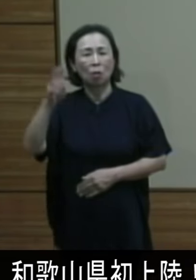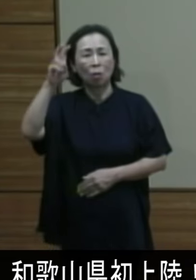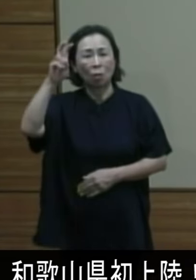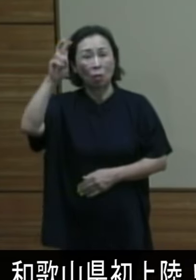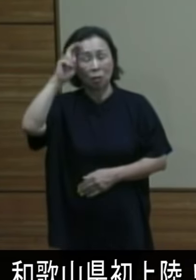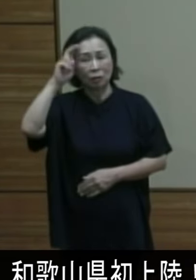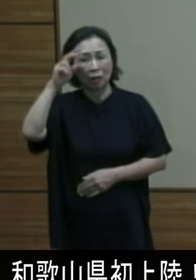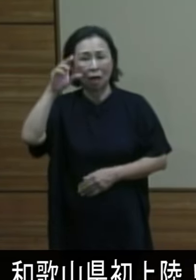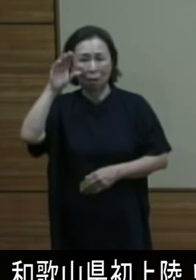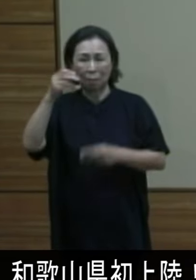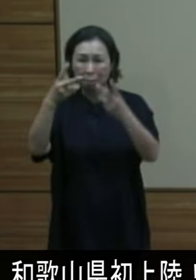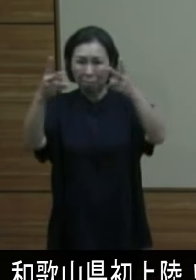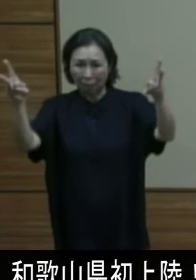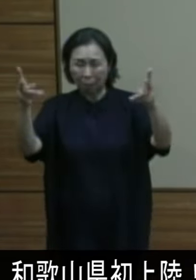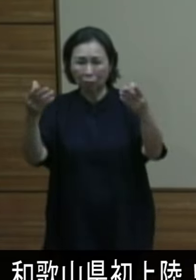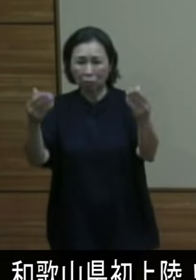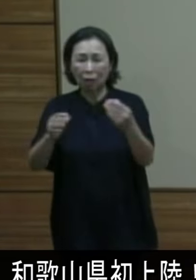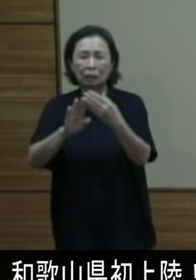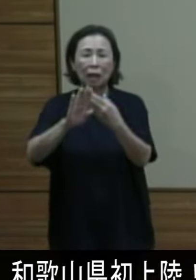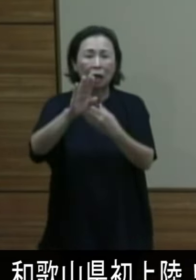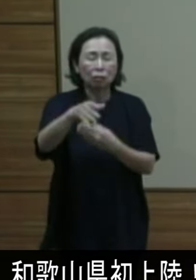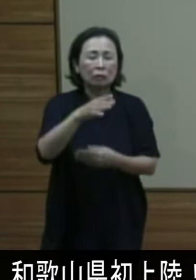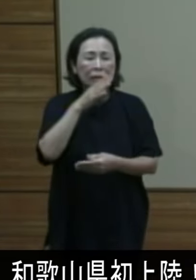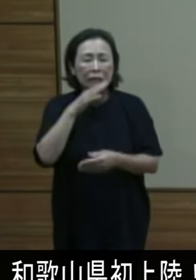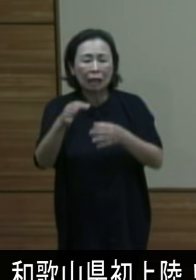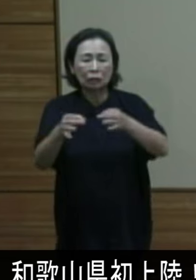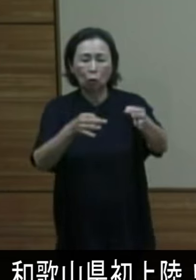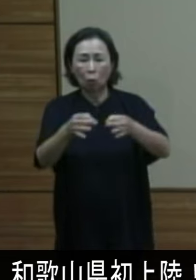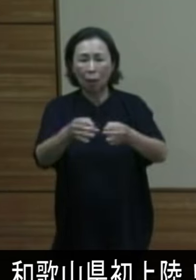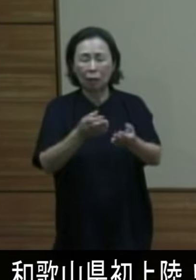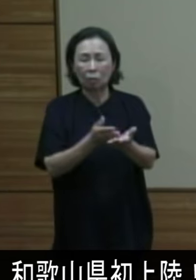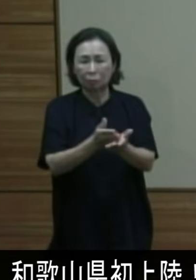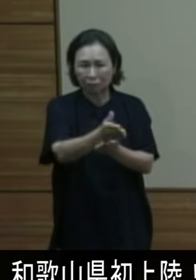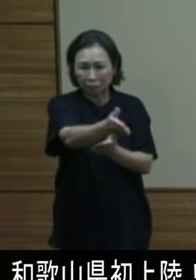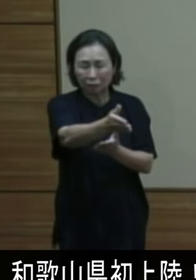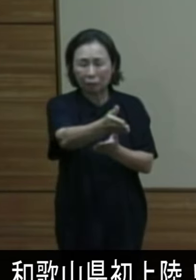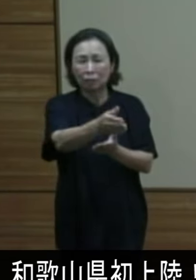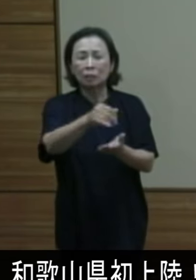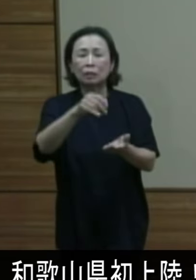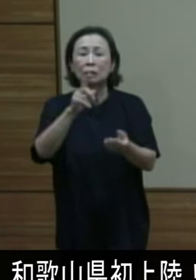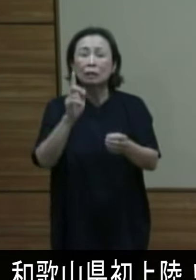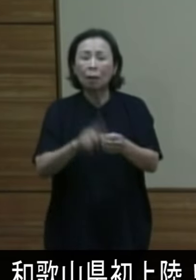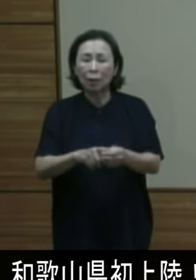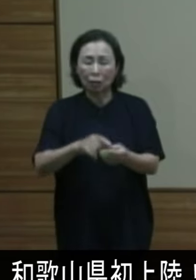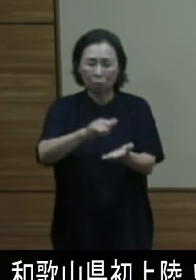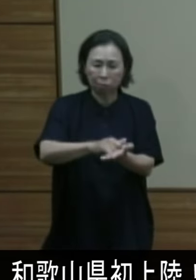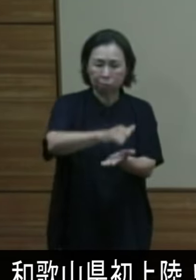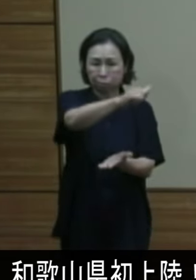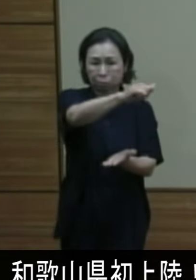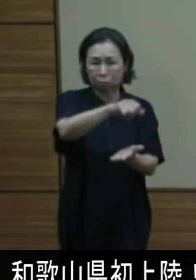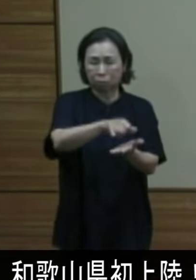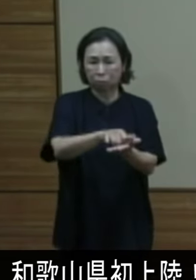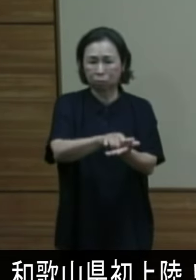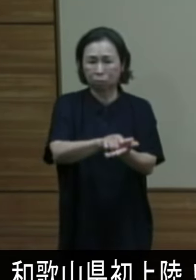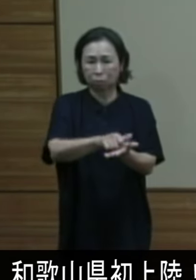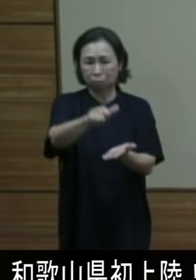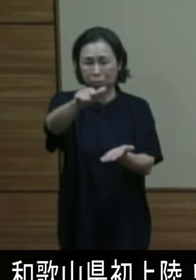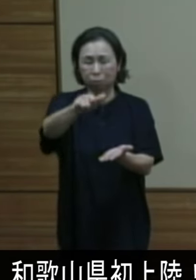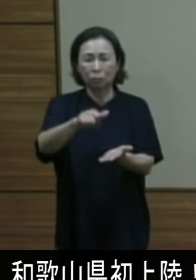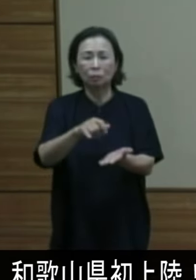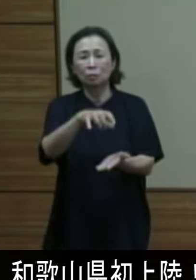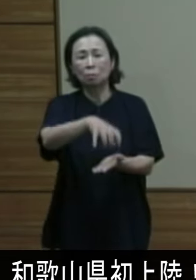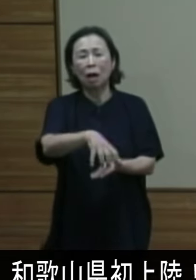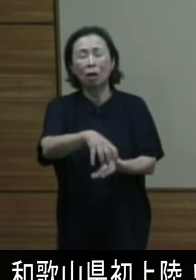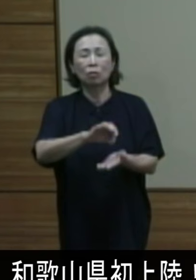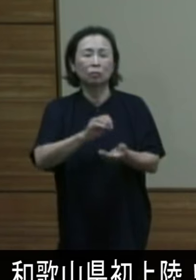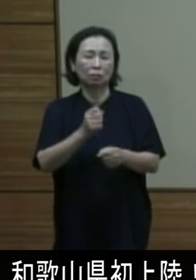に資するための離発着場を整備したいと、こういうことです。で、離発着場を整備することによって運航主体がご利用い